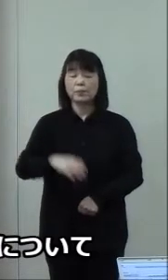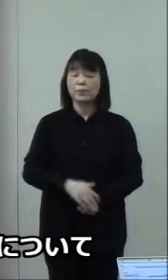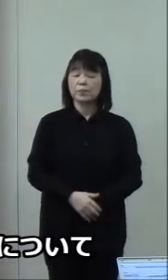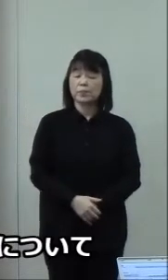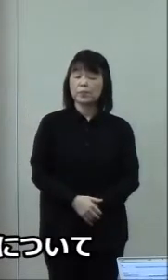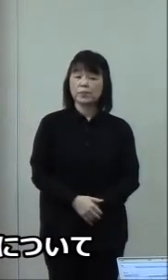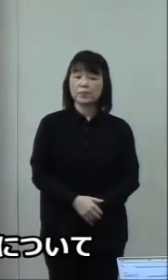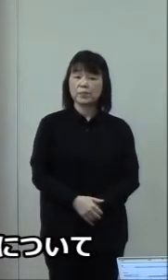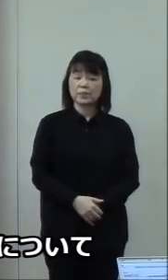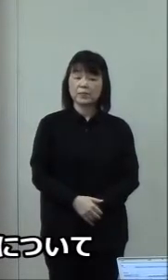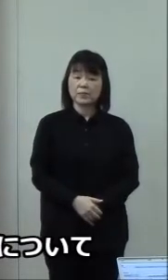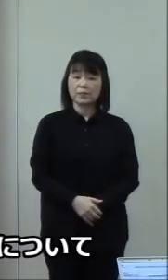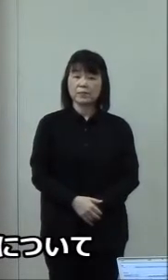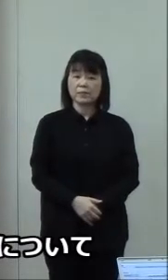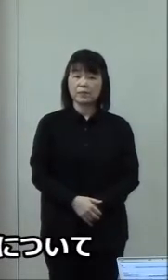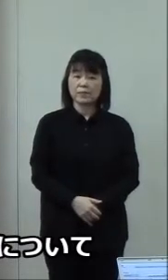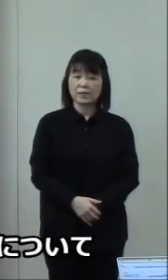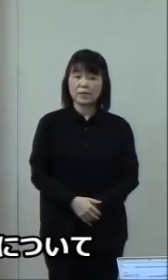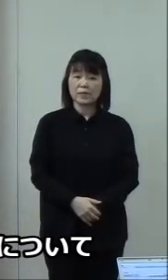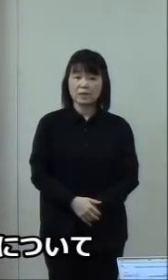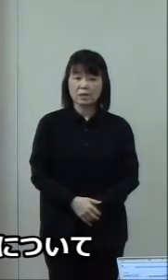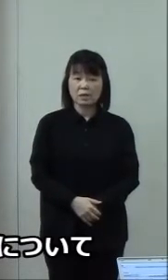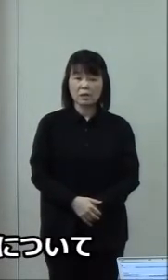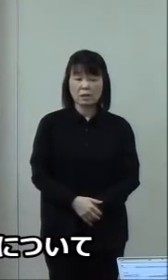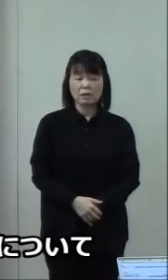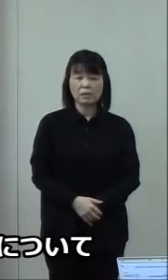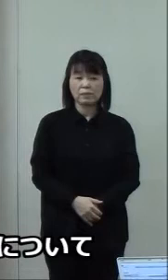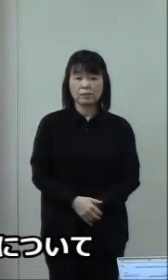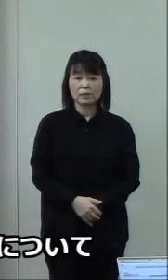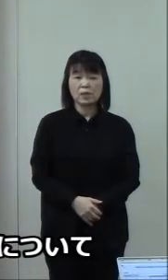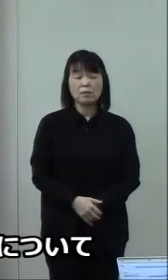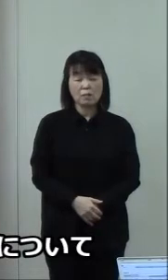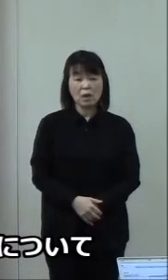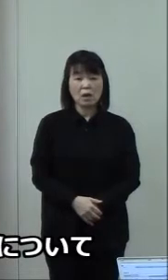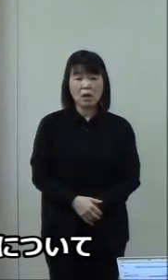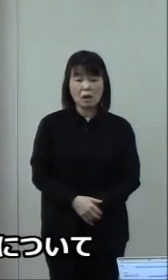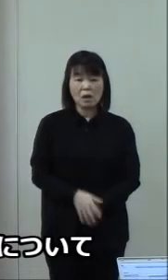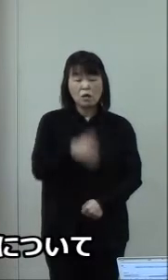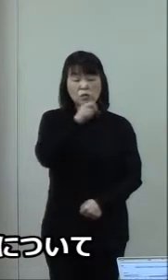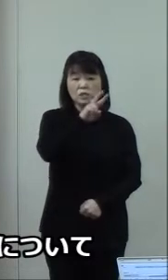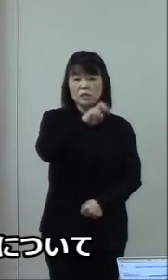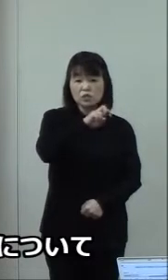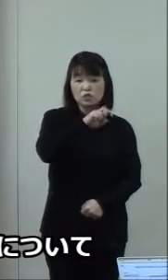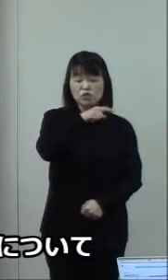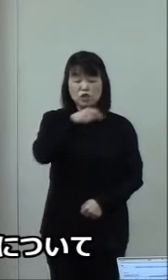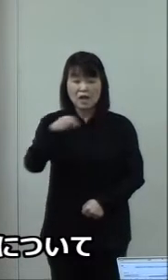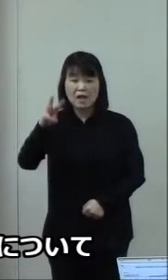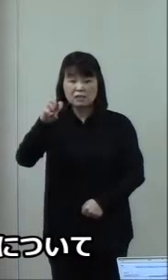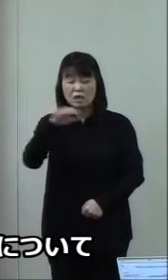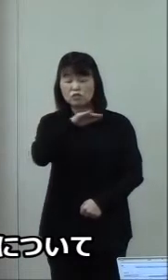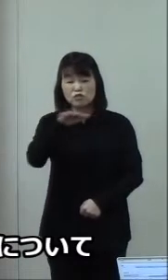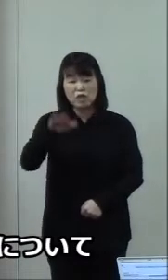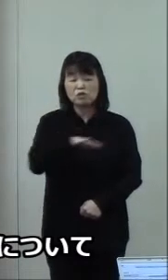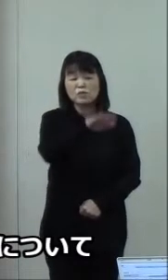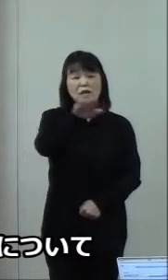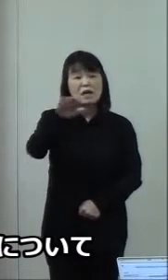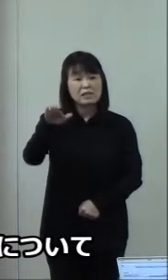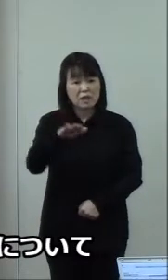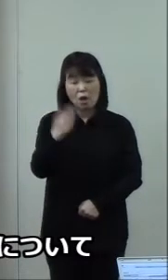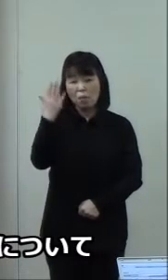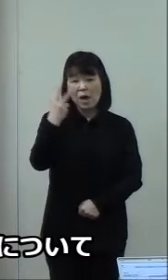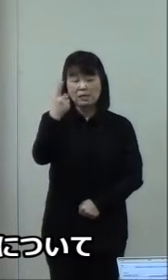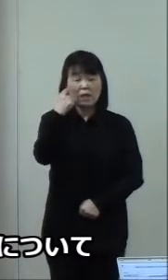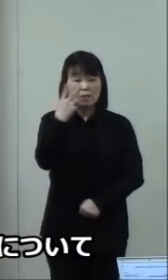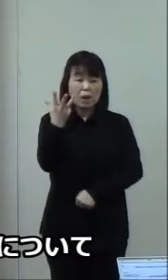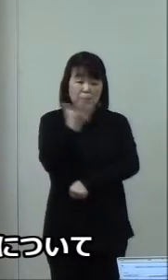。これは一つにはですね、6ヶ月を経過した後に、送る